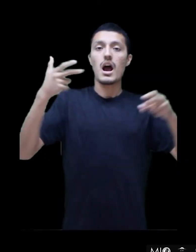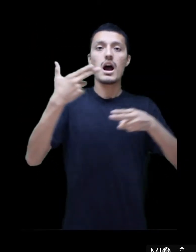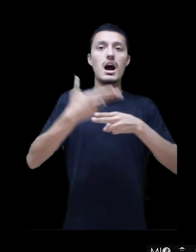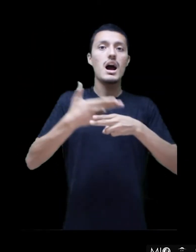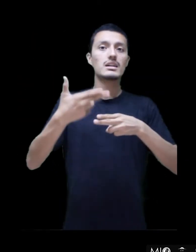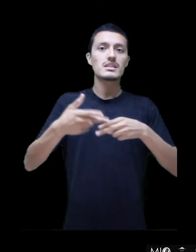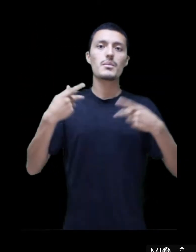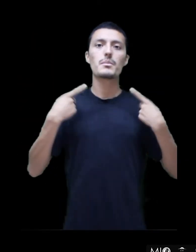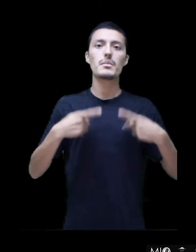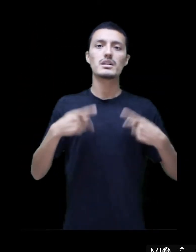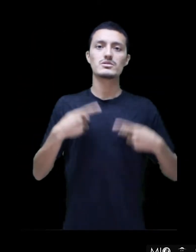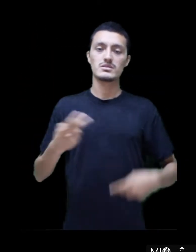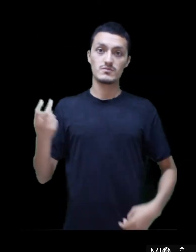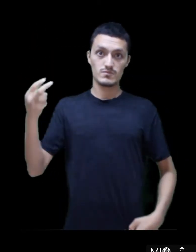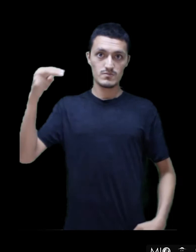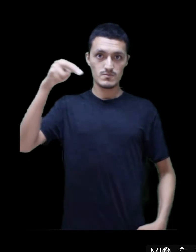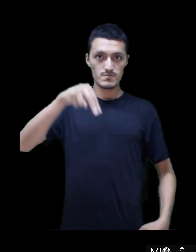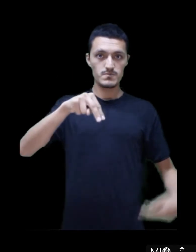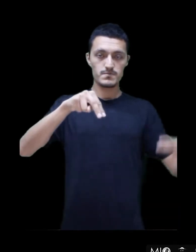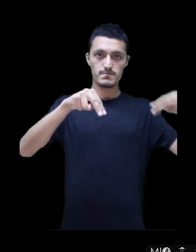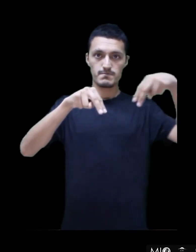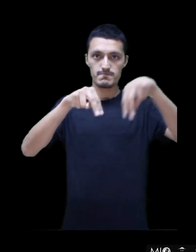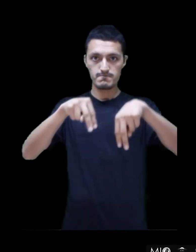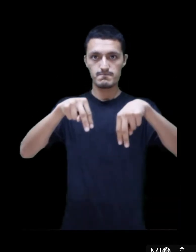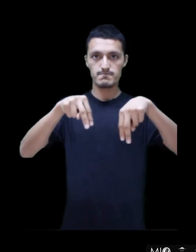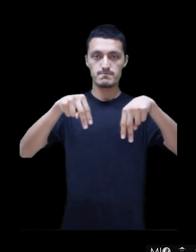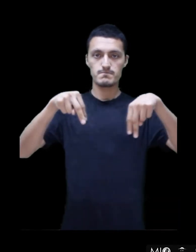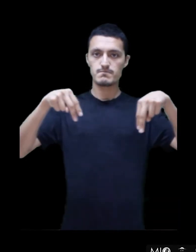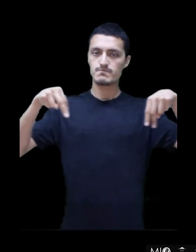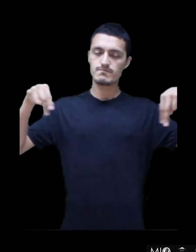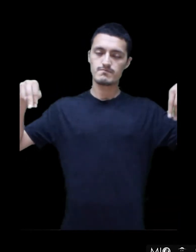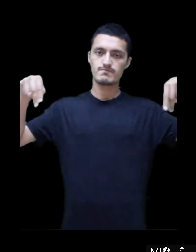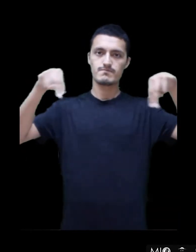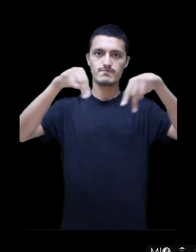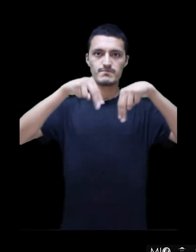hasta que surjan las personas.